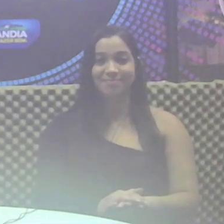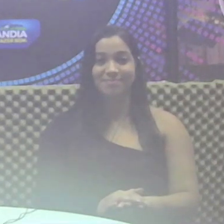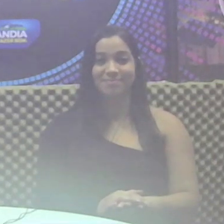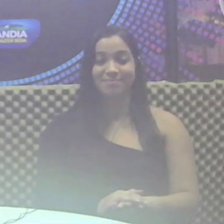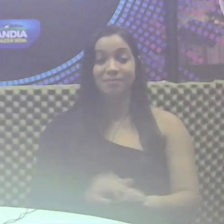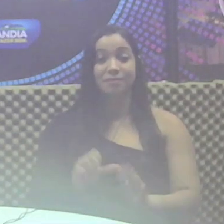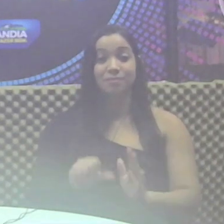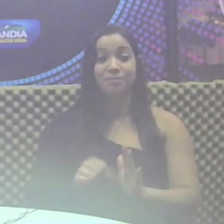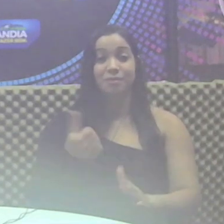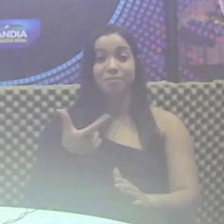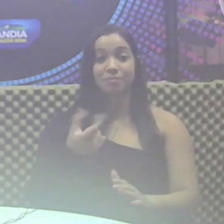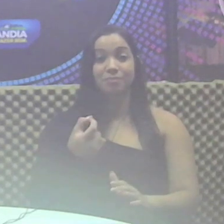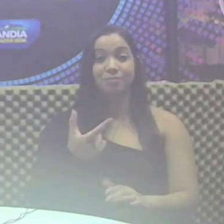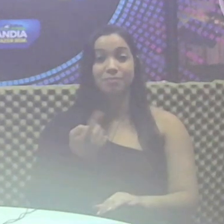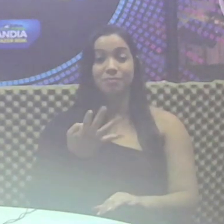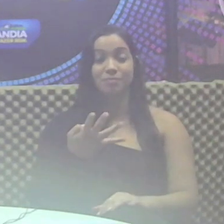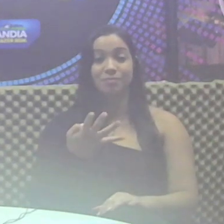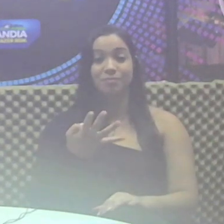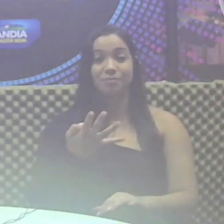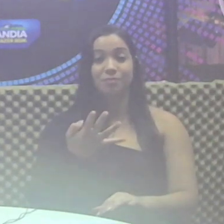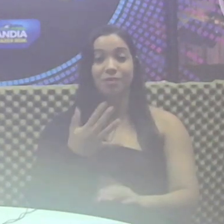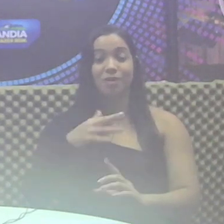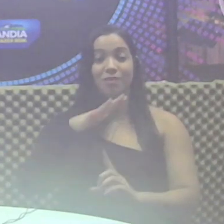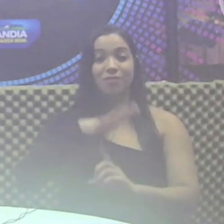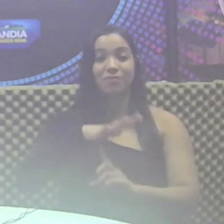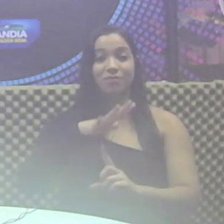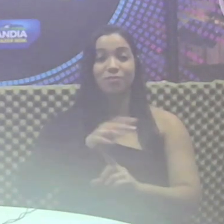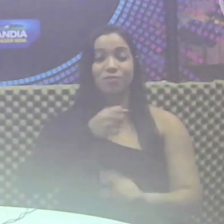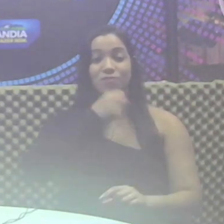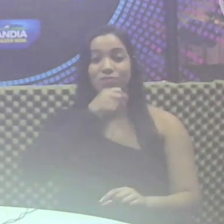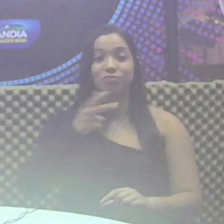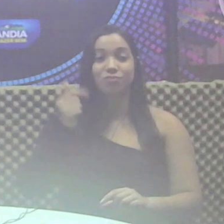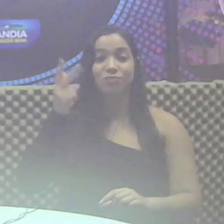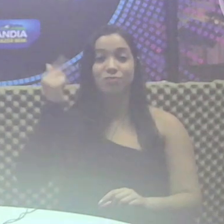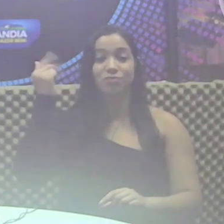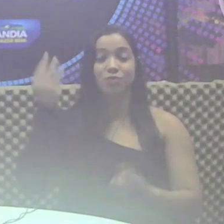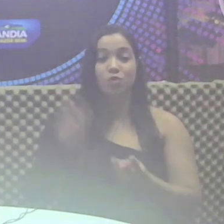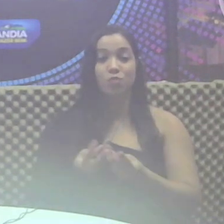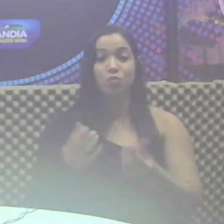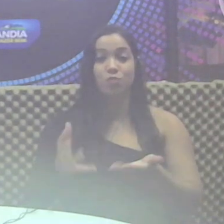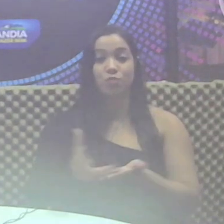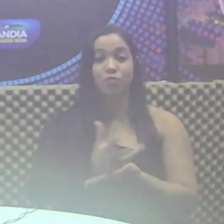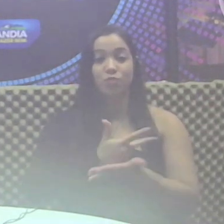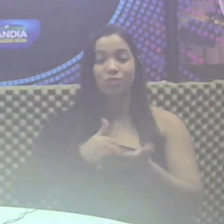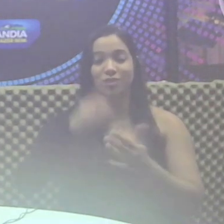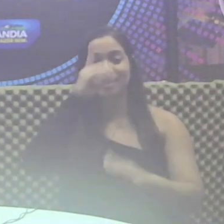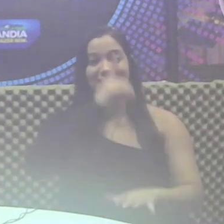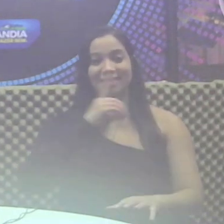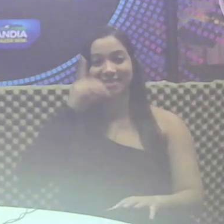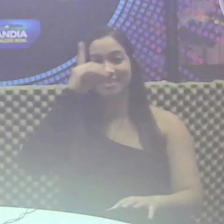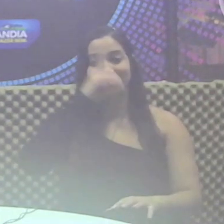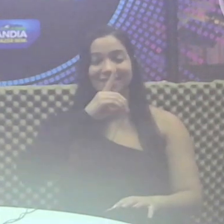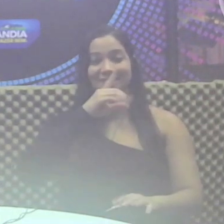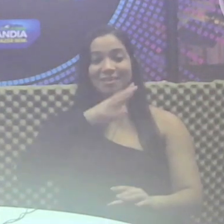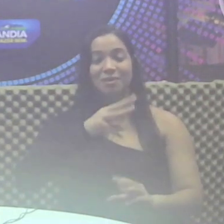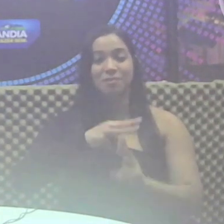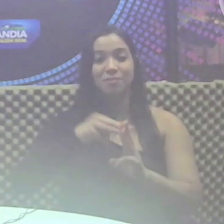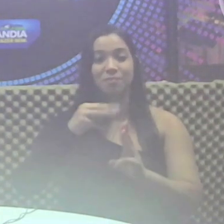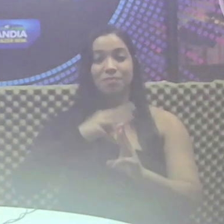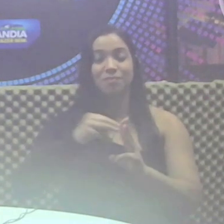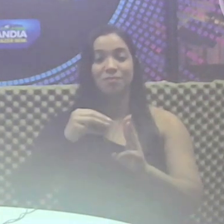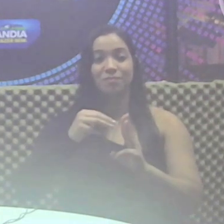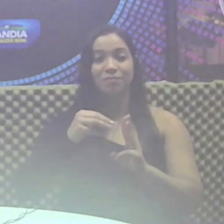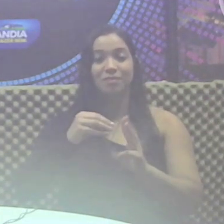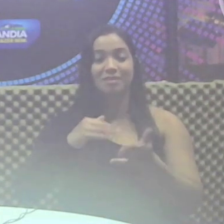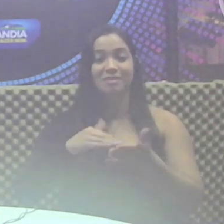primeira edição de 2024 da tradicional Feira de Antiguidades e Colecionismo acontece neste domingo. O Mercado de Pulgas, promovido